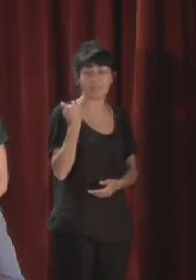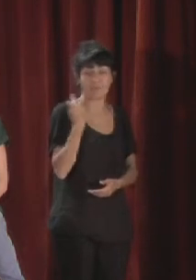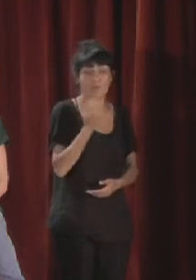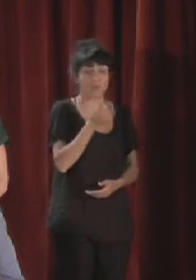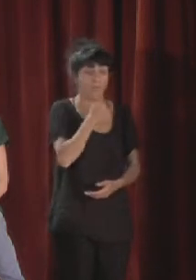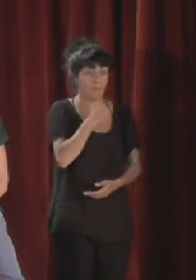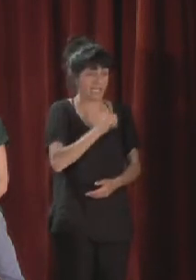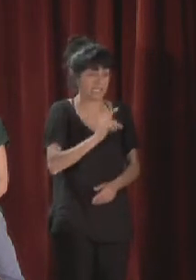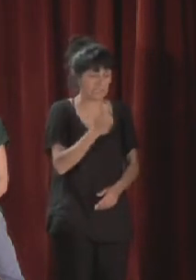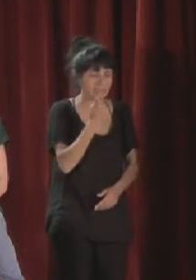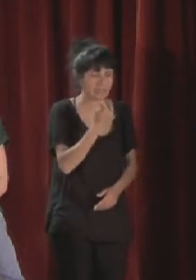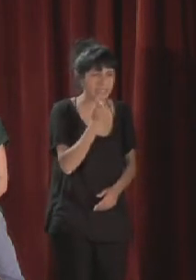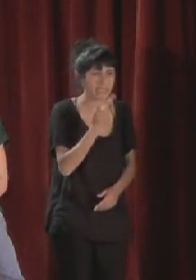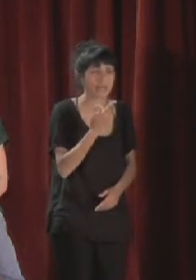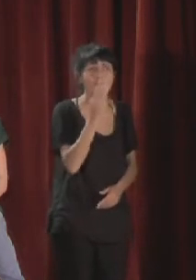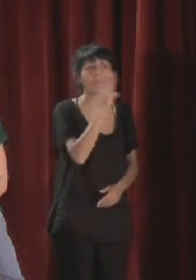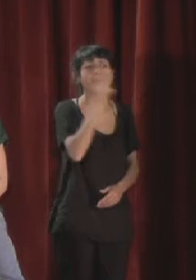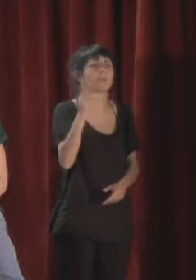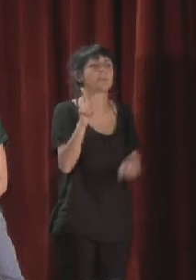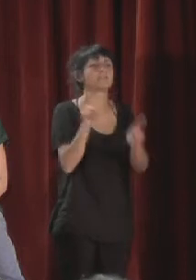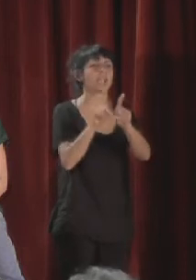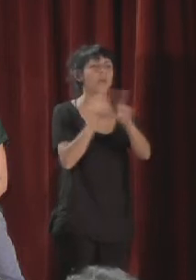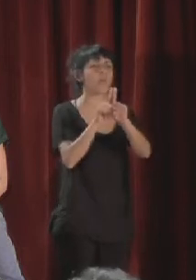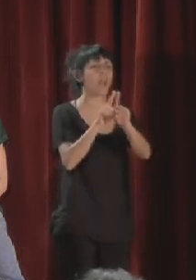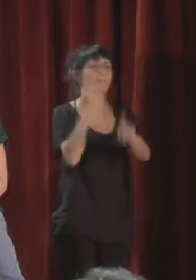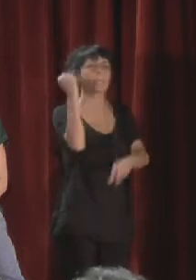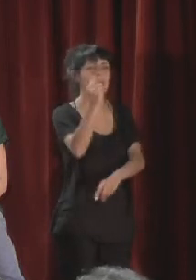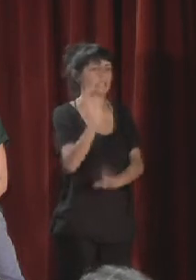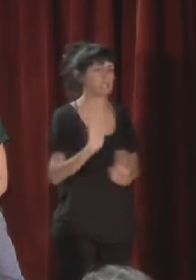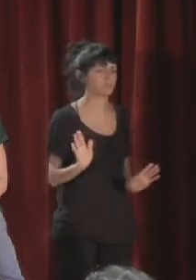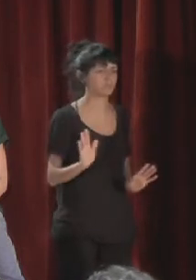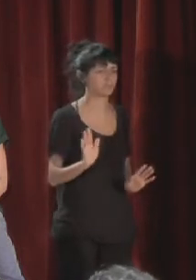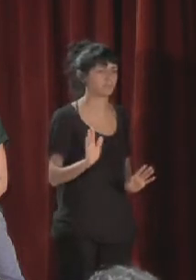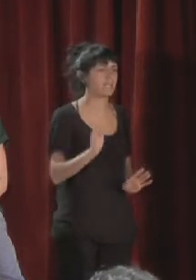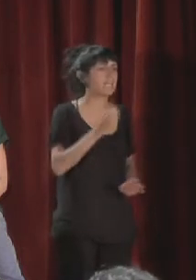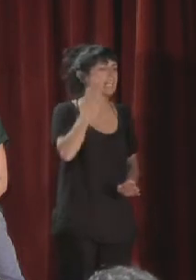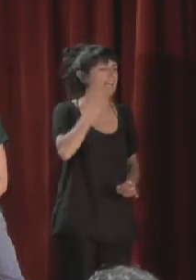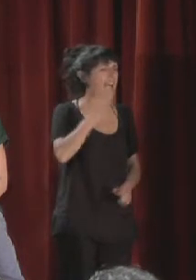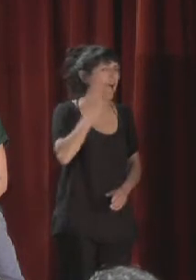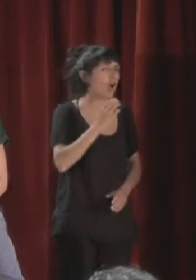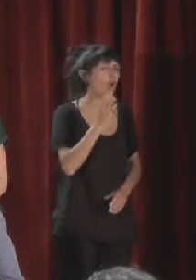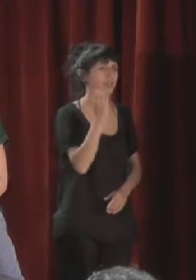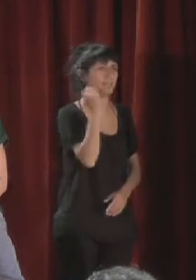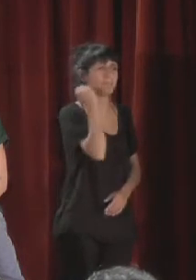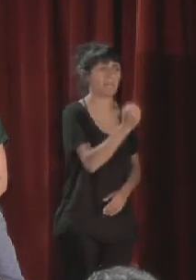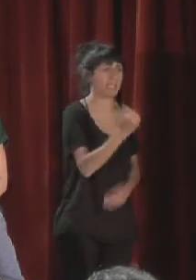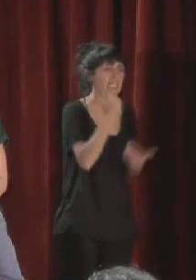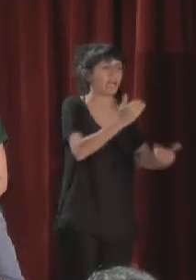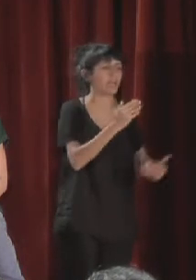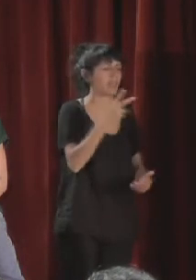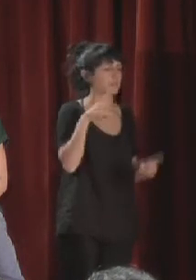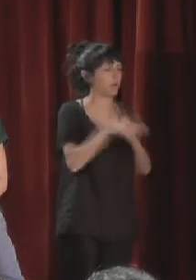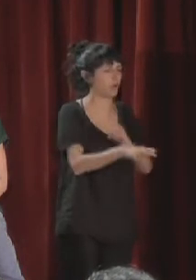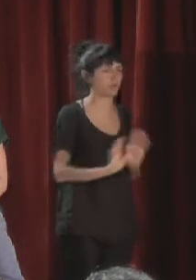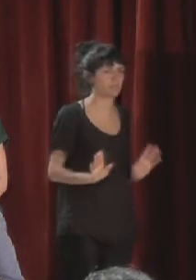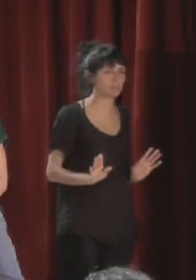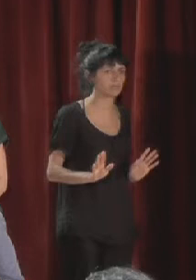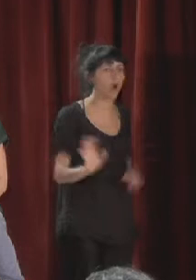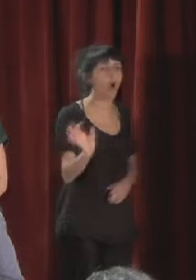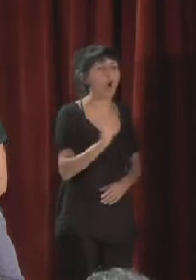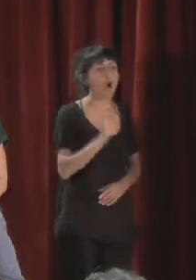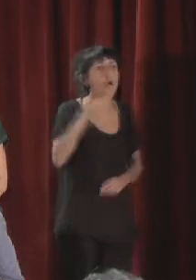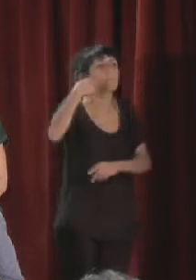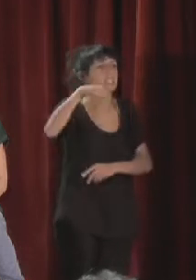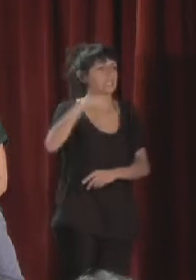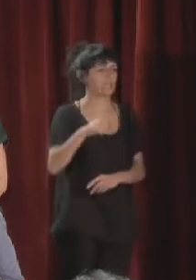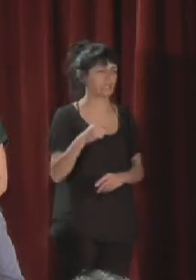anos, o PP mata. Rajoy mata cos seus recortes. Feijóo mata cos seus recortes. Estamos